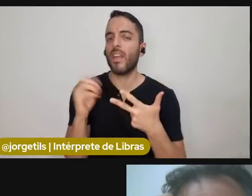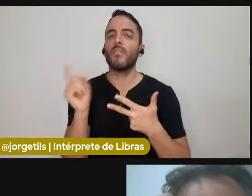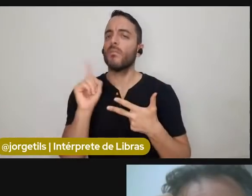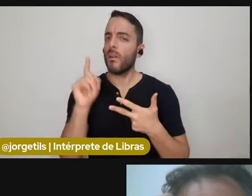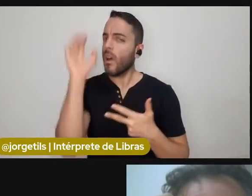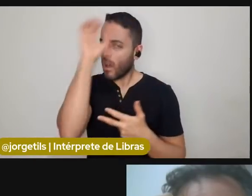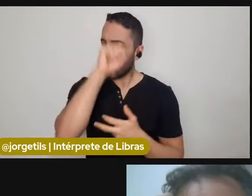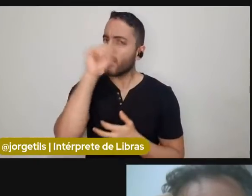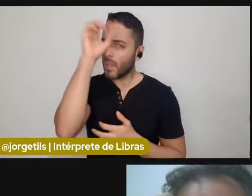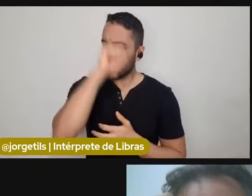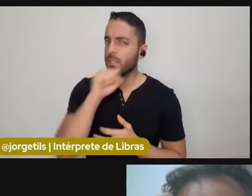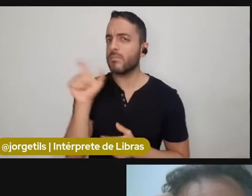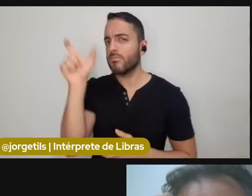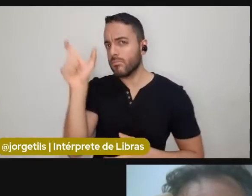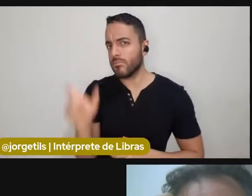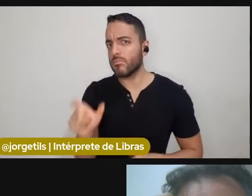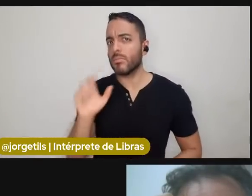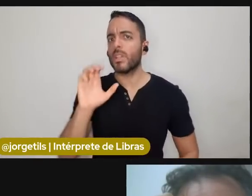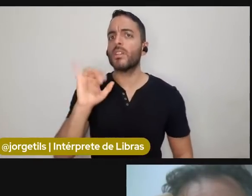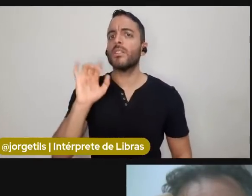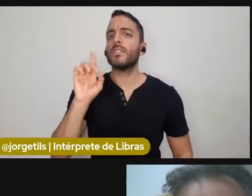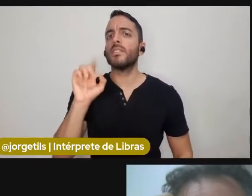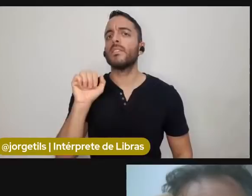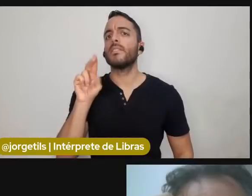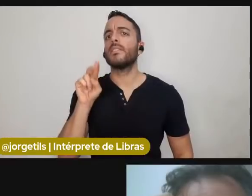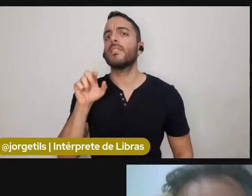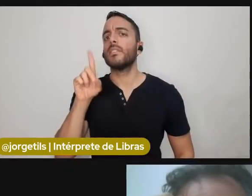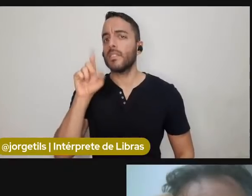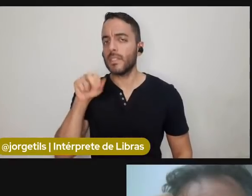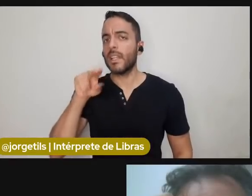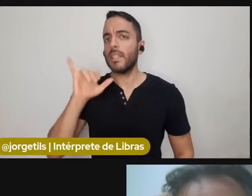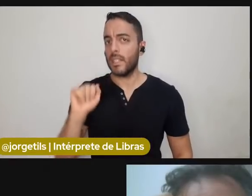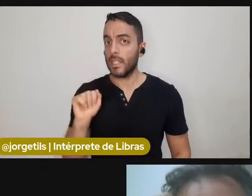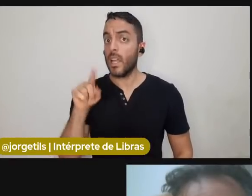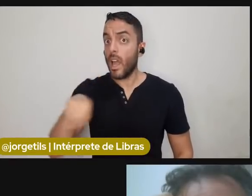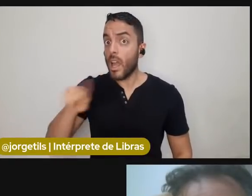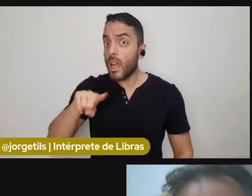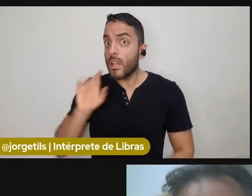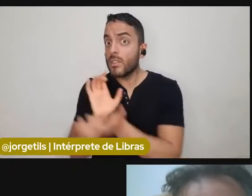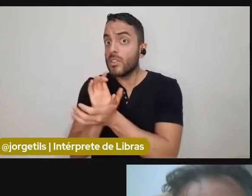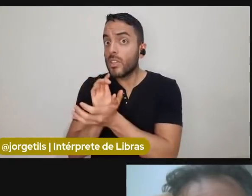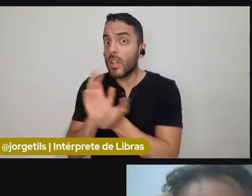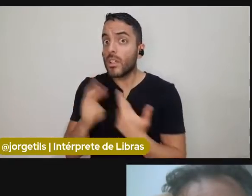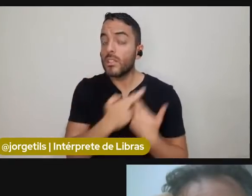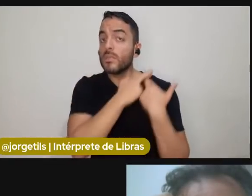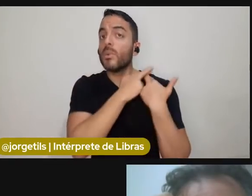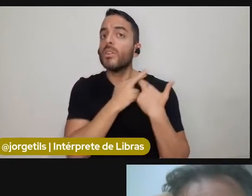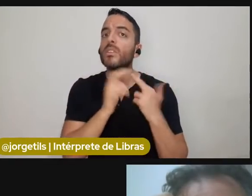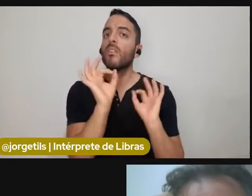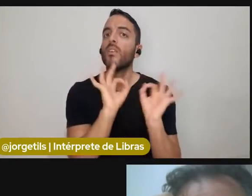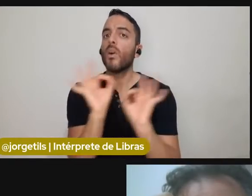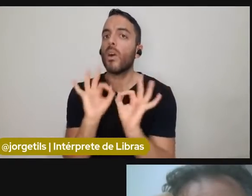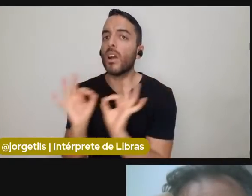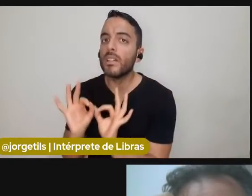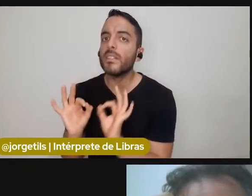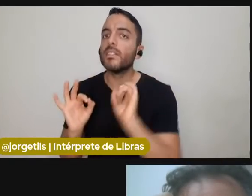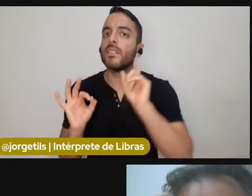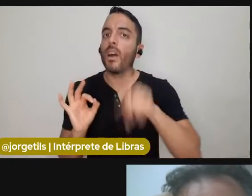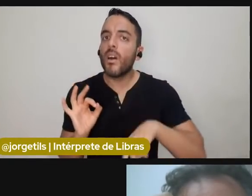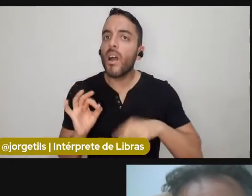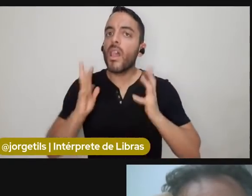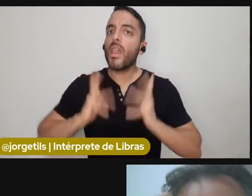também. Eles são responsáveis pela organização, pela limpeza, por tudo do